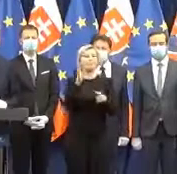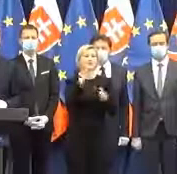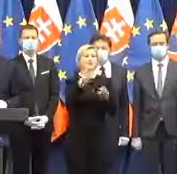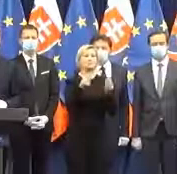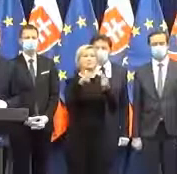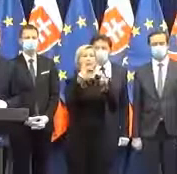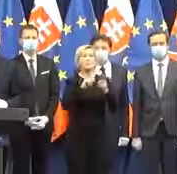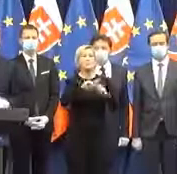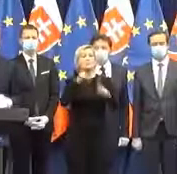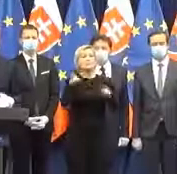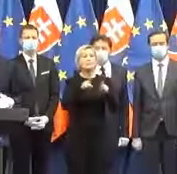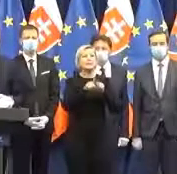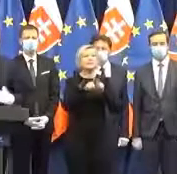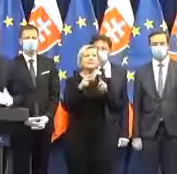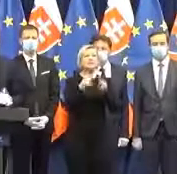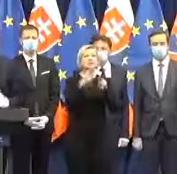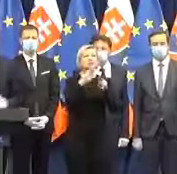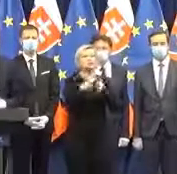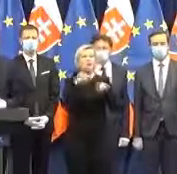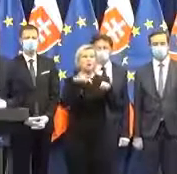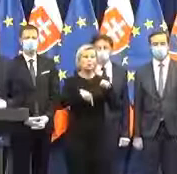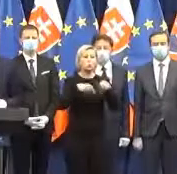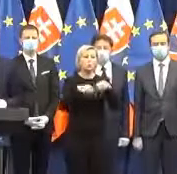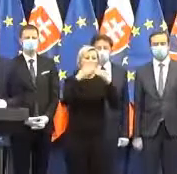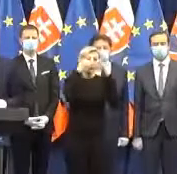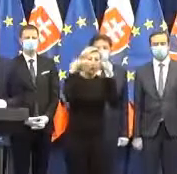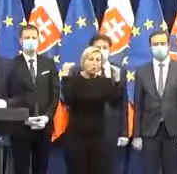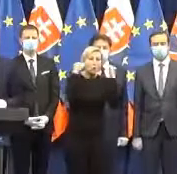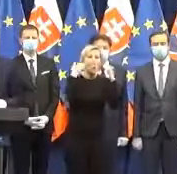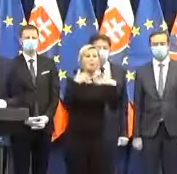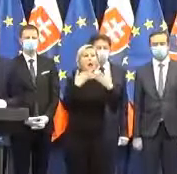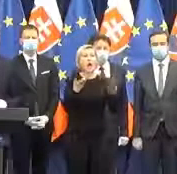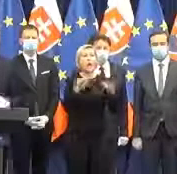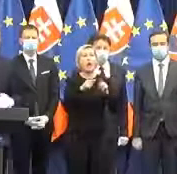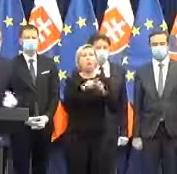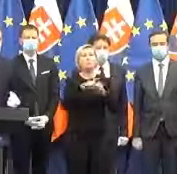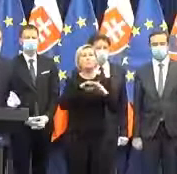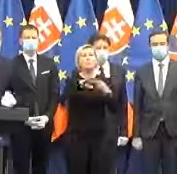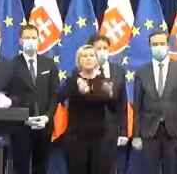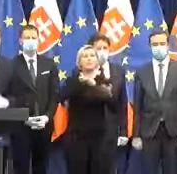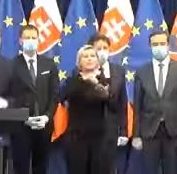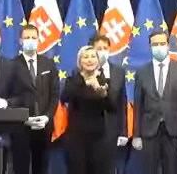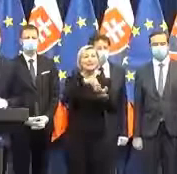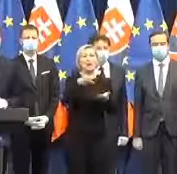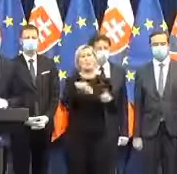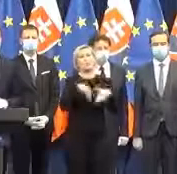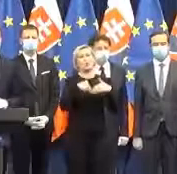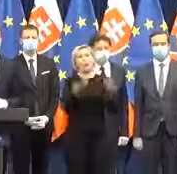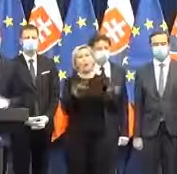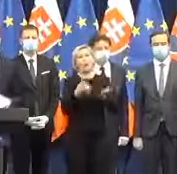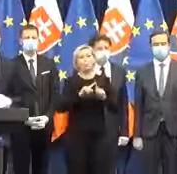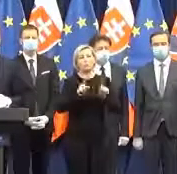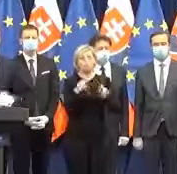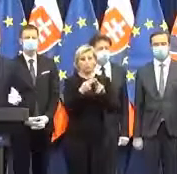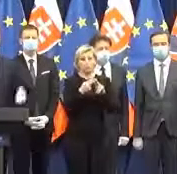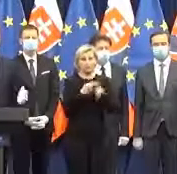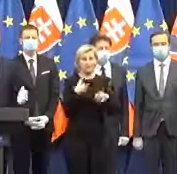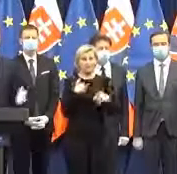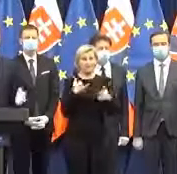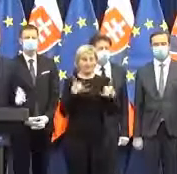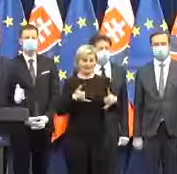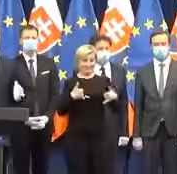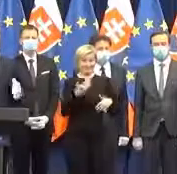alebo Južná Korea, ktoré najlepšie dokázali sa s touto krízou vyrovnať. Základne dnes vyzerá pravidlo, čím